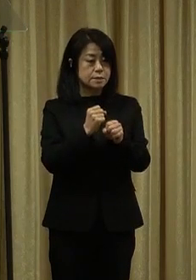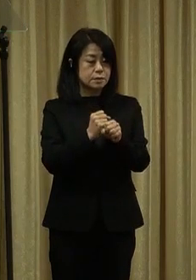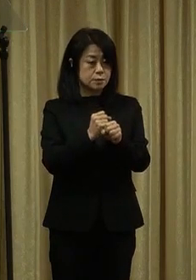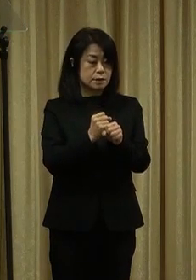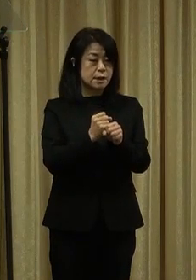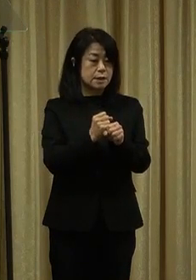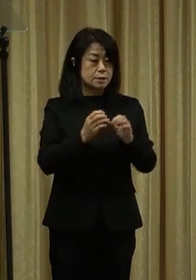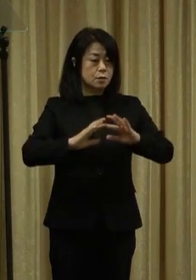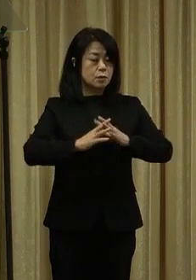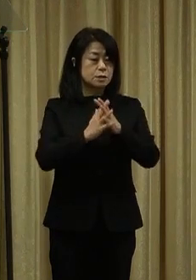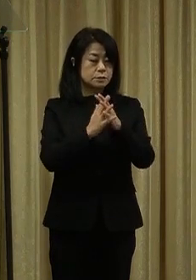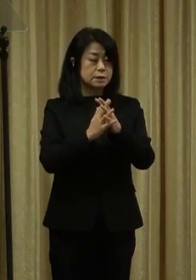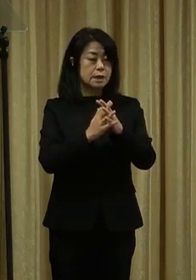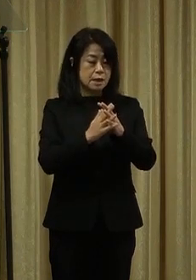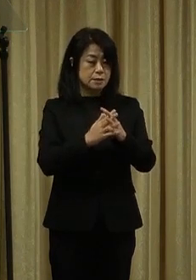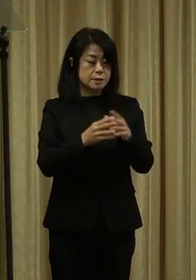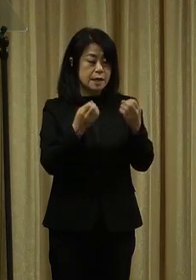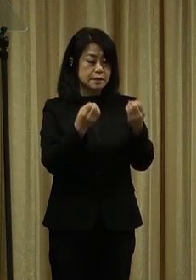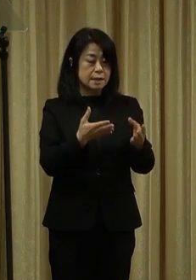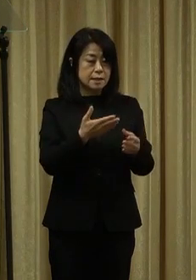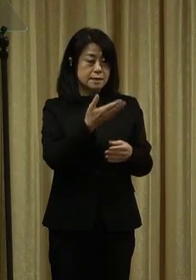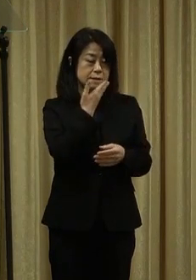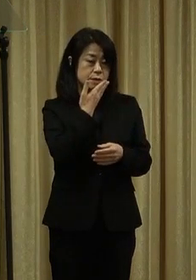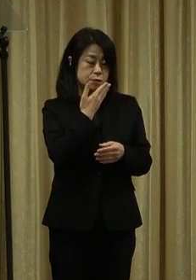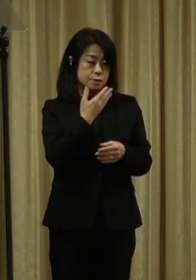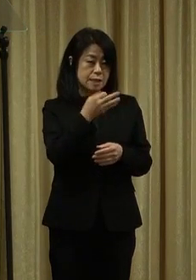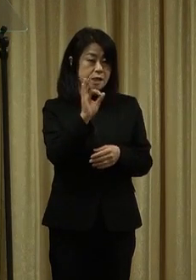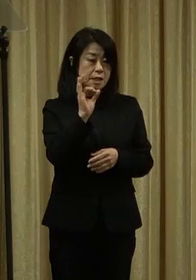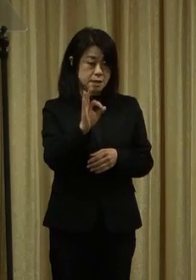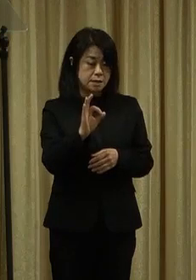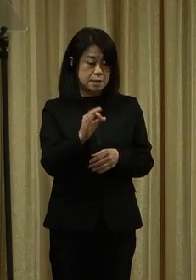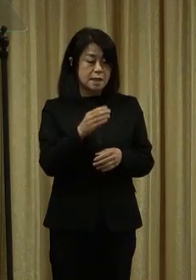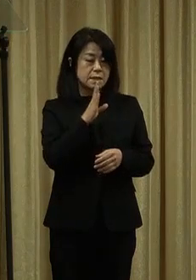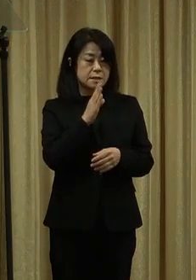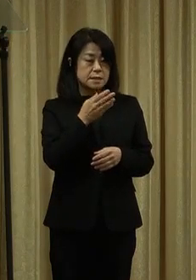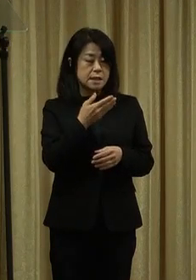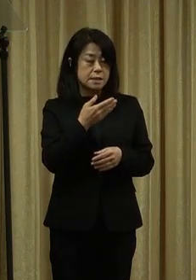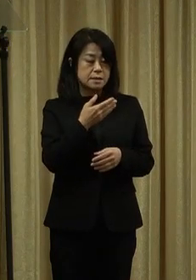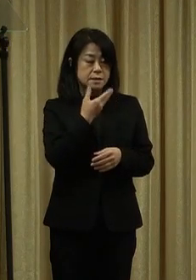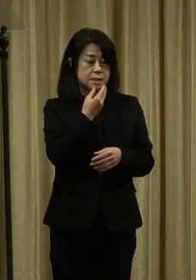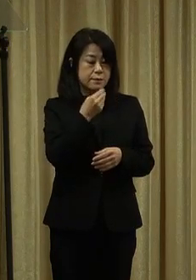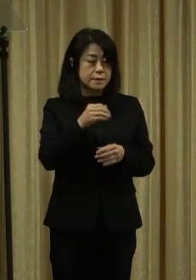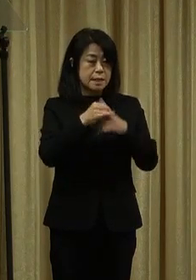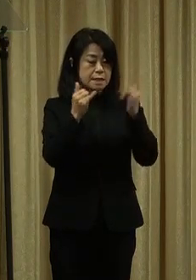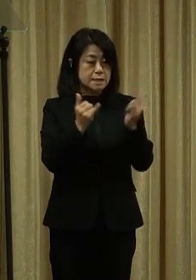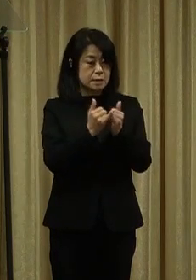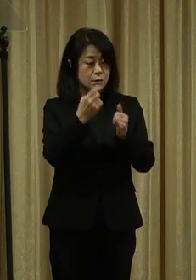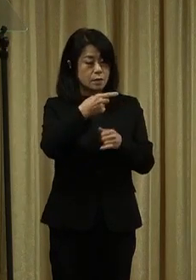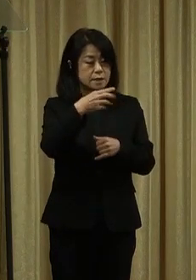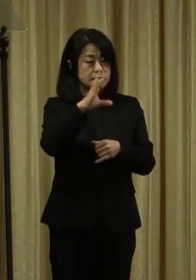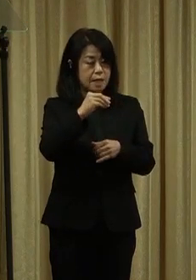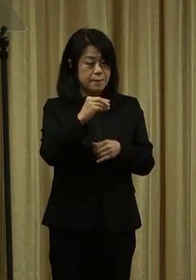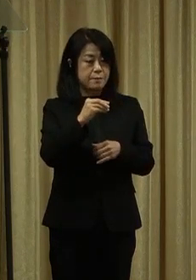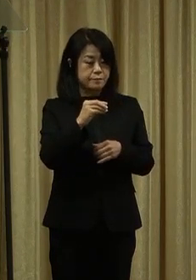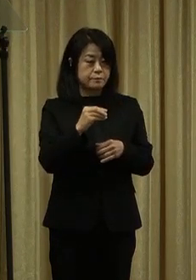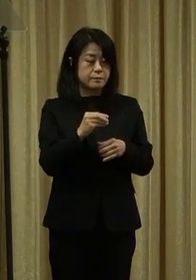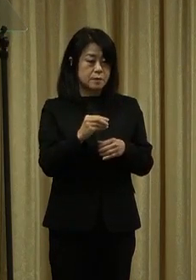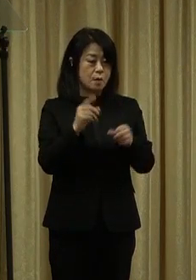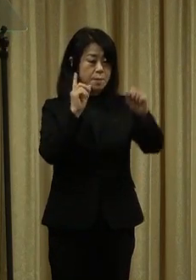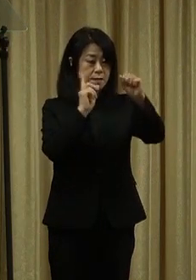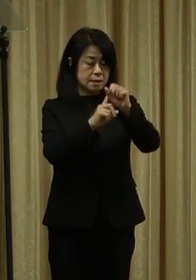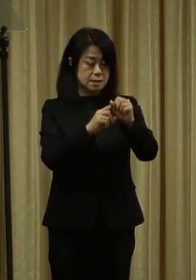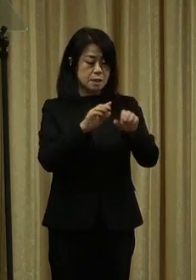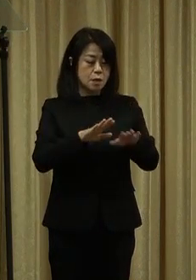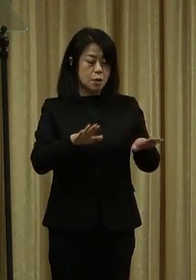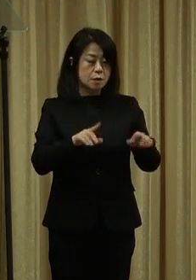かる新規重点経費となります。幸せ人口1000万、ウェルビーイング先進地域富山の実現を目指し、